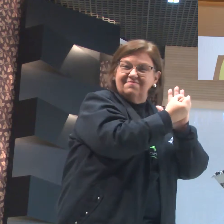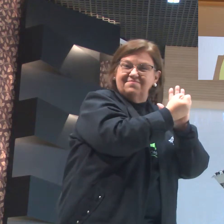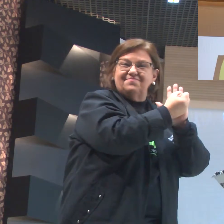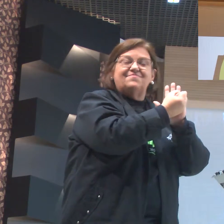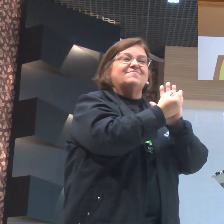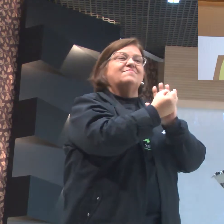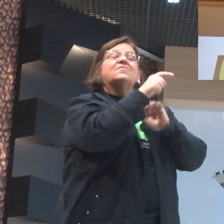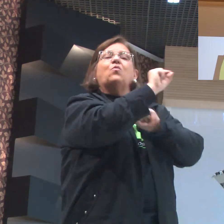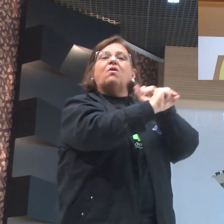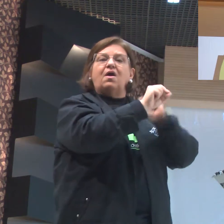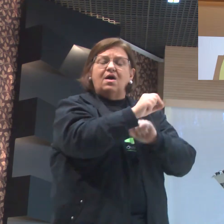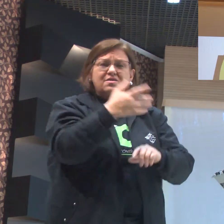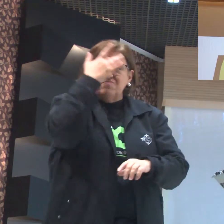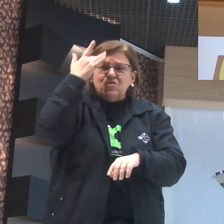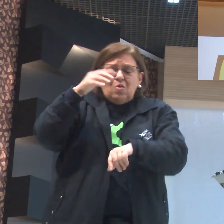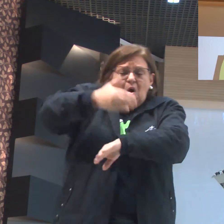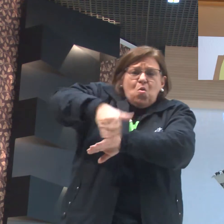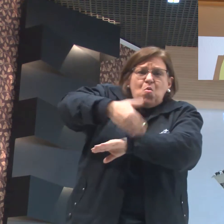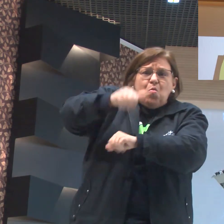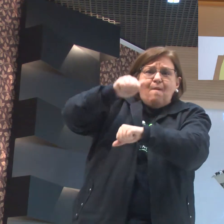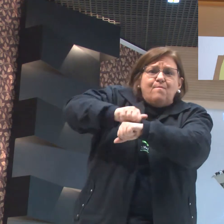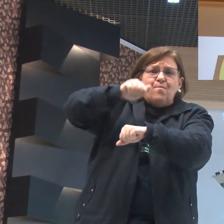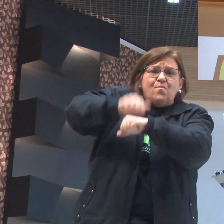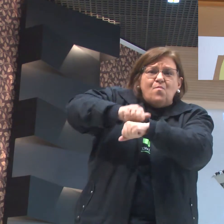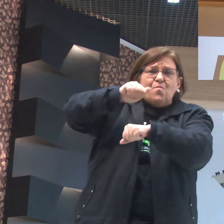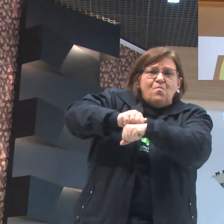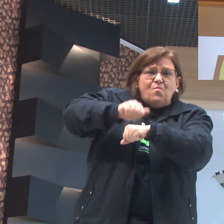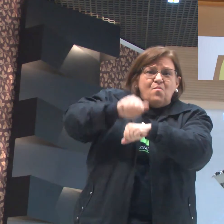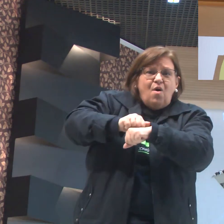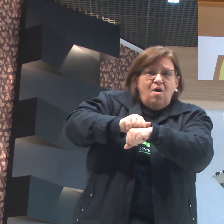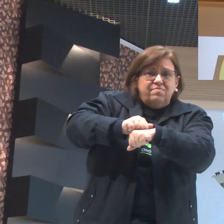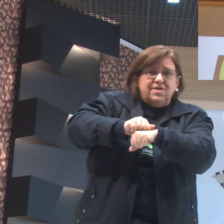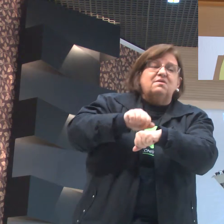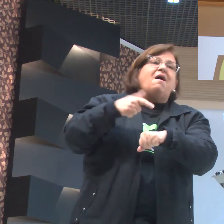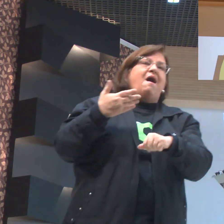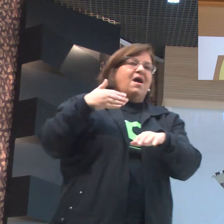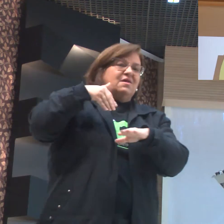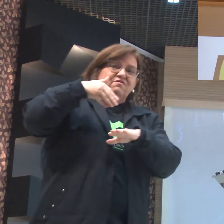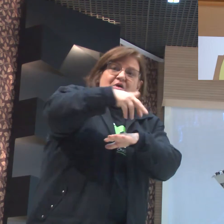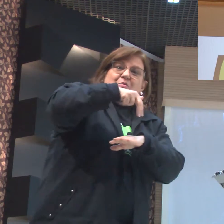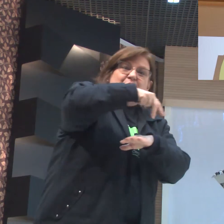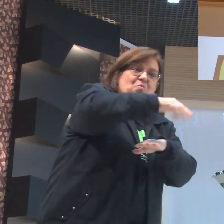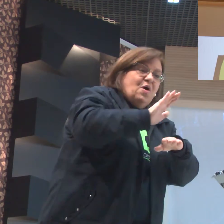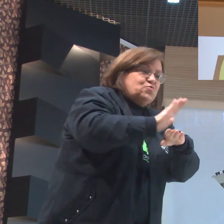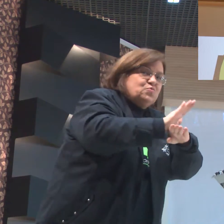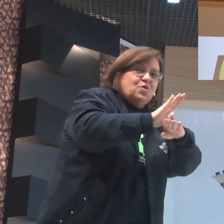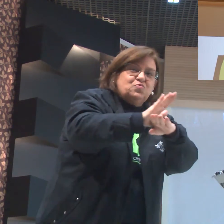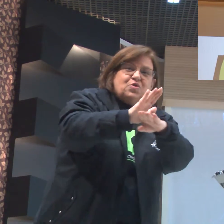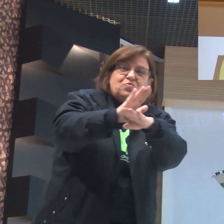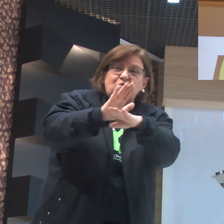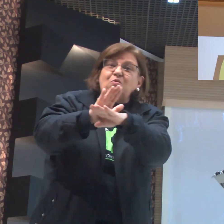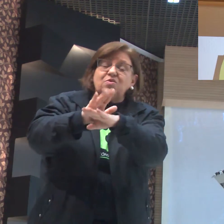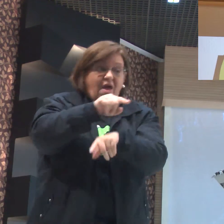próximo. E daí tem esse contato, tem esse resgate, tem essa ajuda. E os que vivem